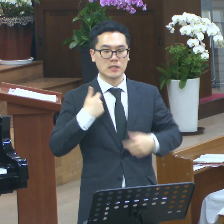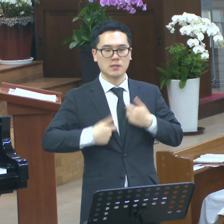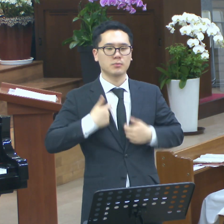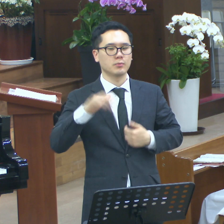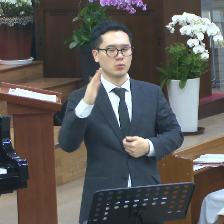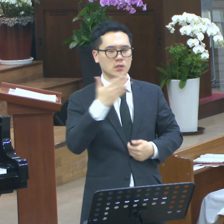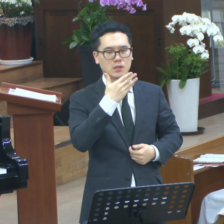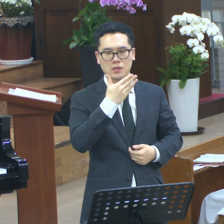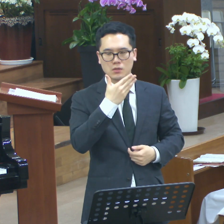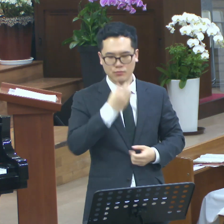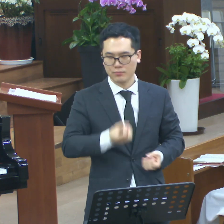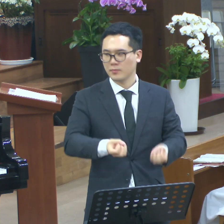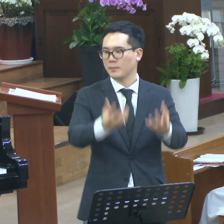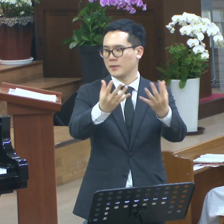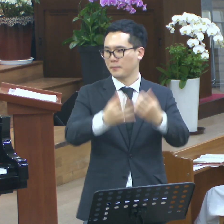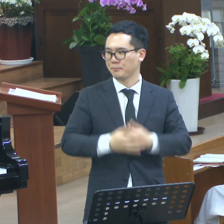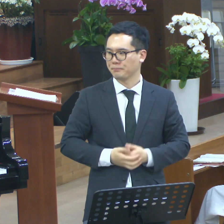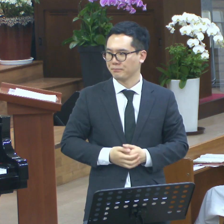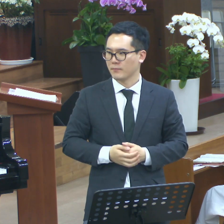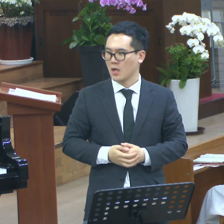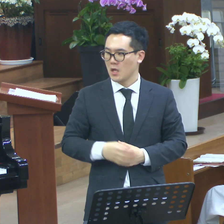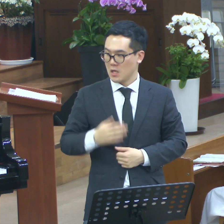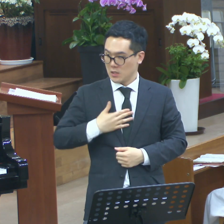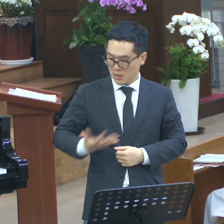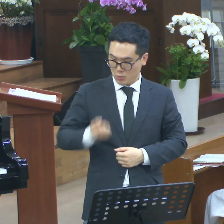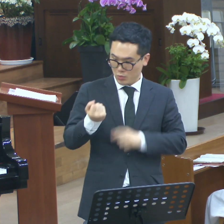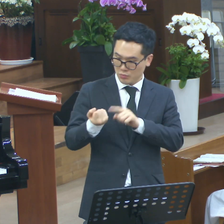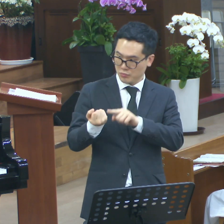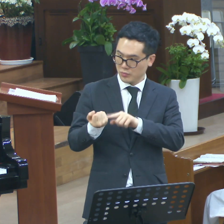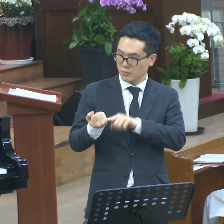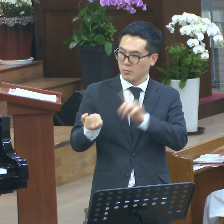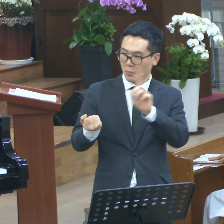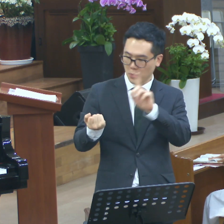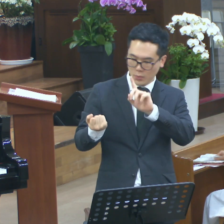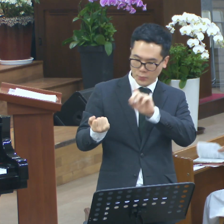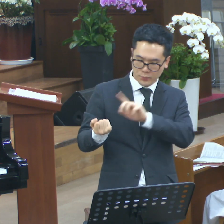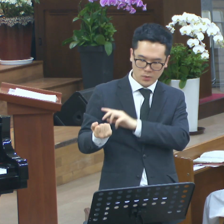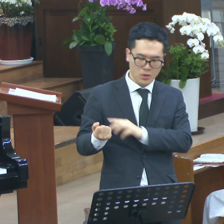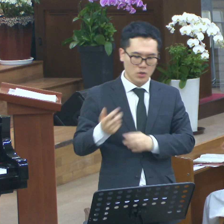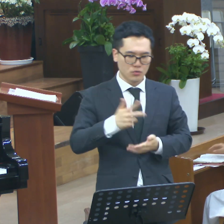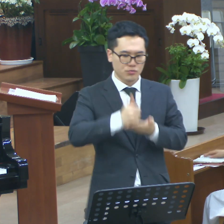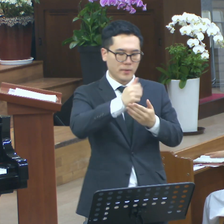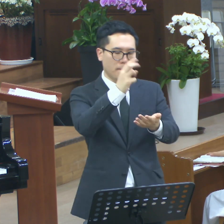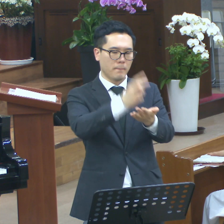마지막 56절, 내 소유는 이것이니 곧 주의 법도들을 지킨 것이니이다.